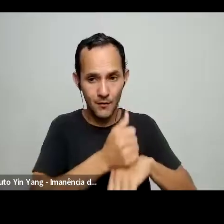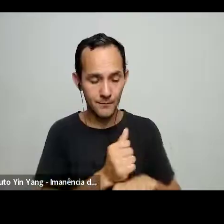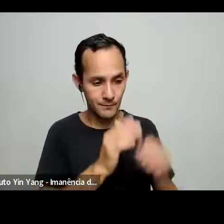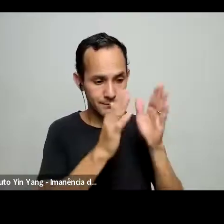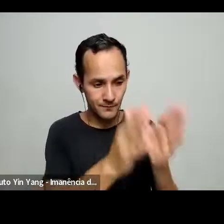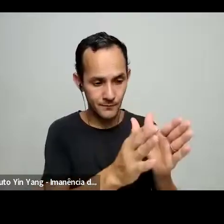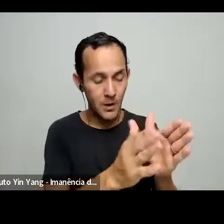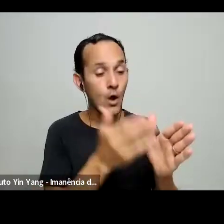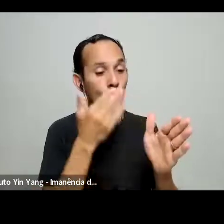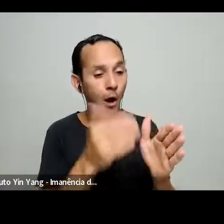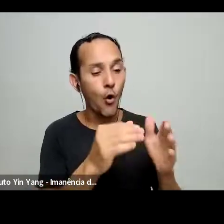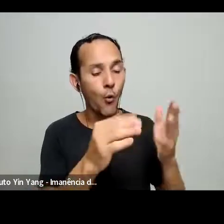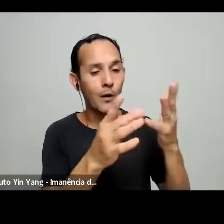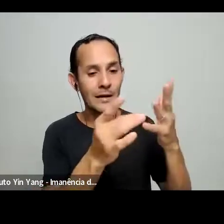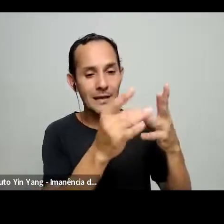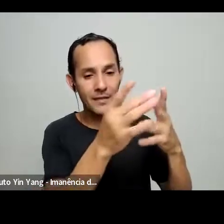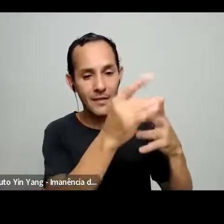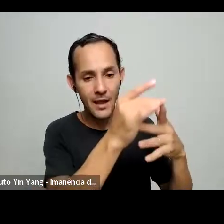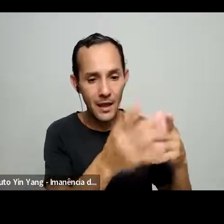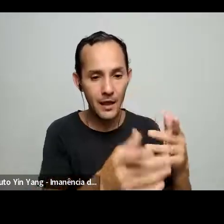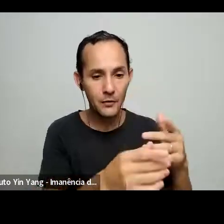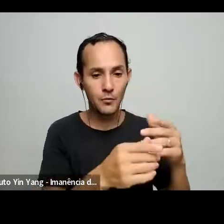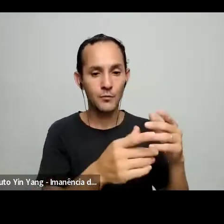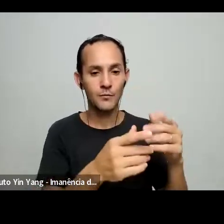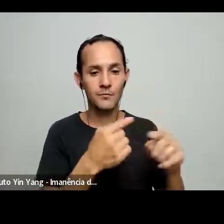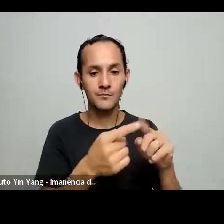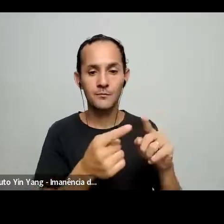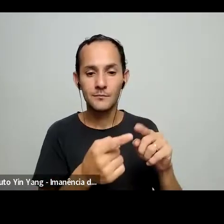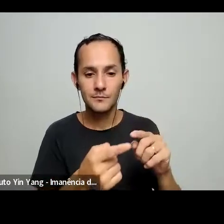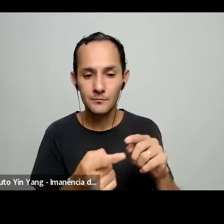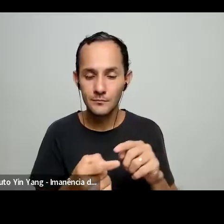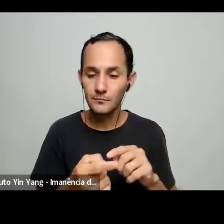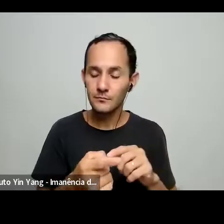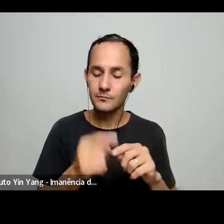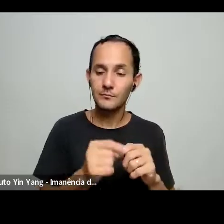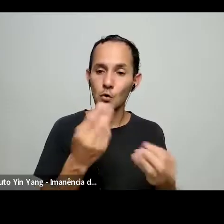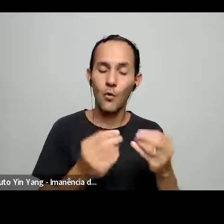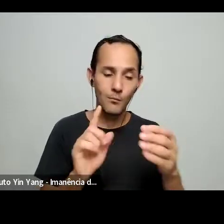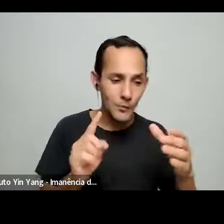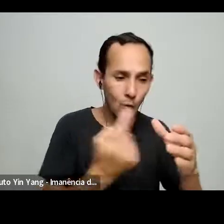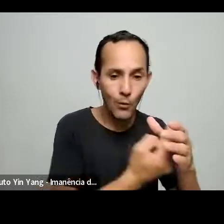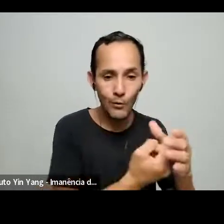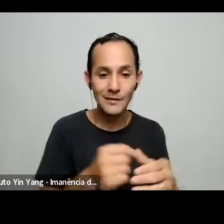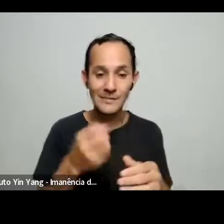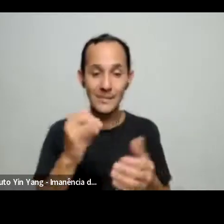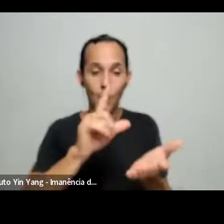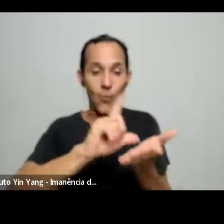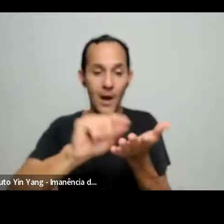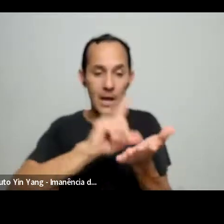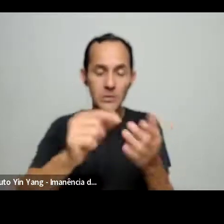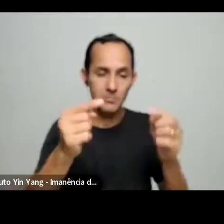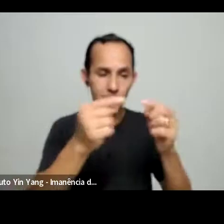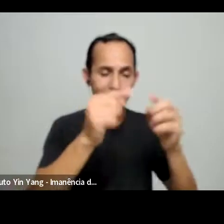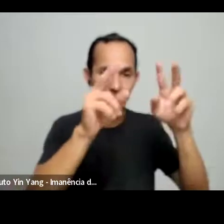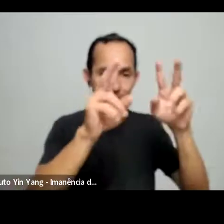selecionar quais critérios, quais artigos entram ou não entram, com base nos critérios de inclusão, né? Então, se o artigo encaixa no